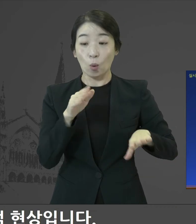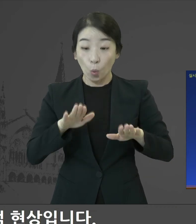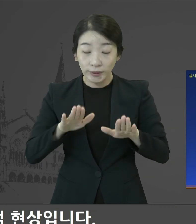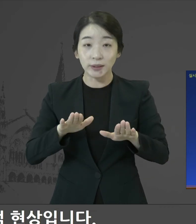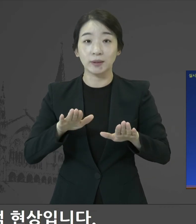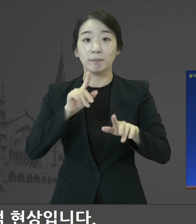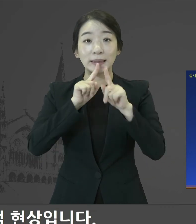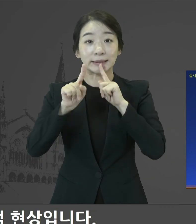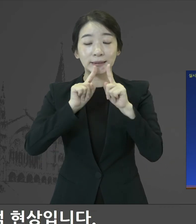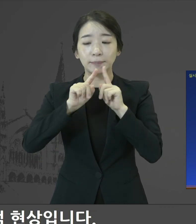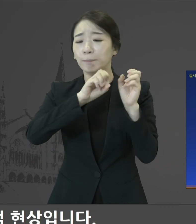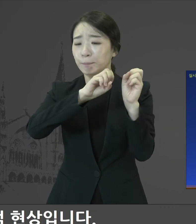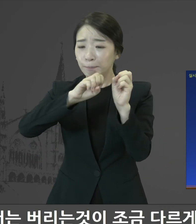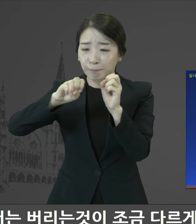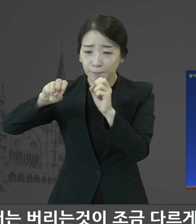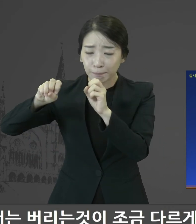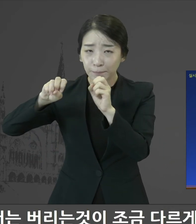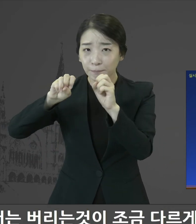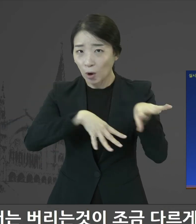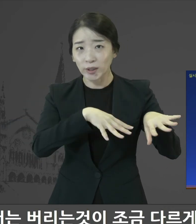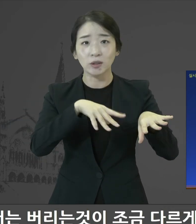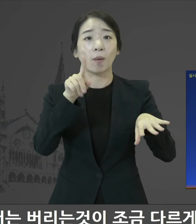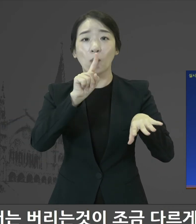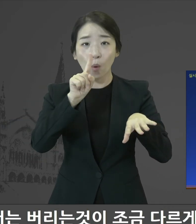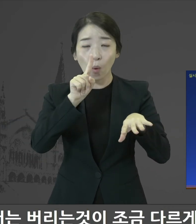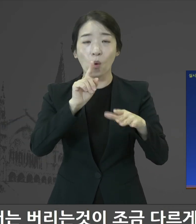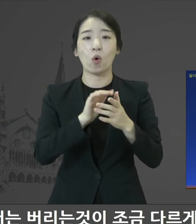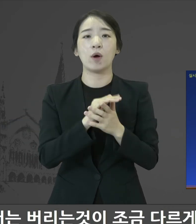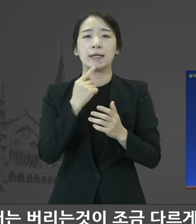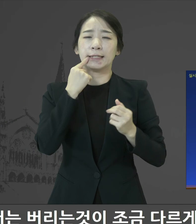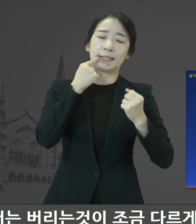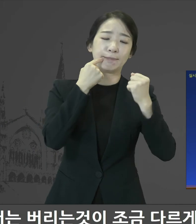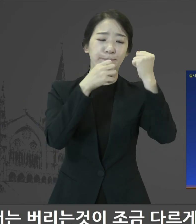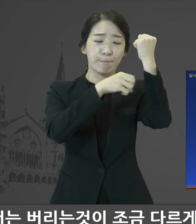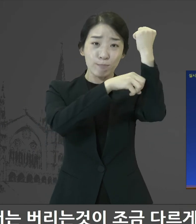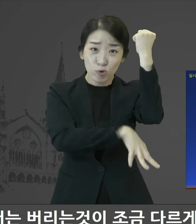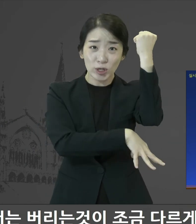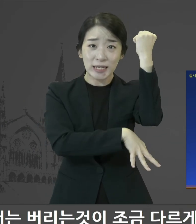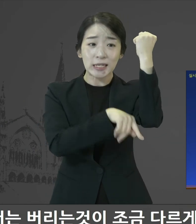어떻게 버리는 거냐면요, 쓴뿌리 요놈 딱 집어내는 거예요.